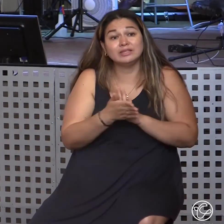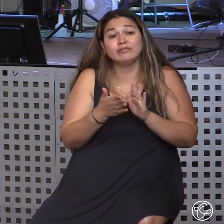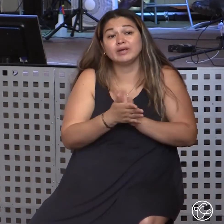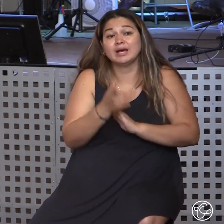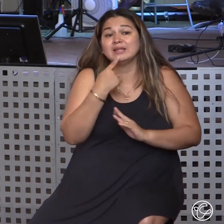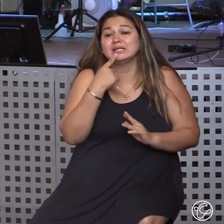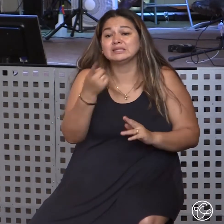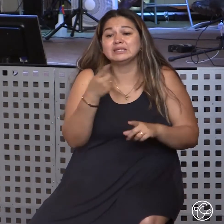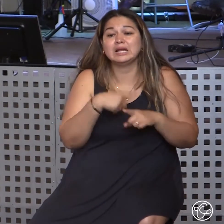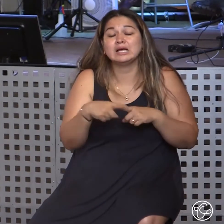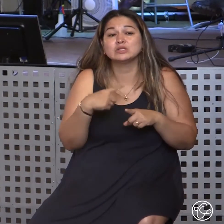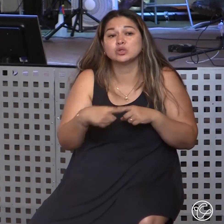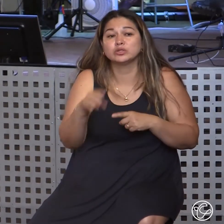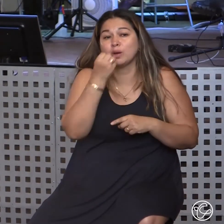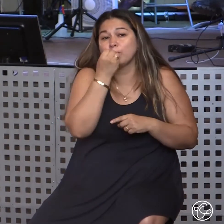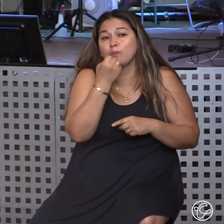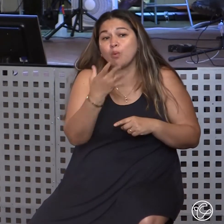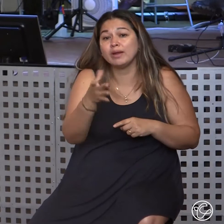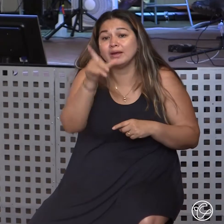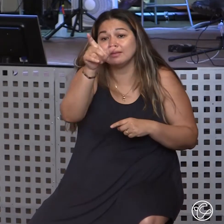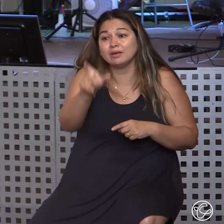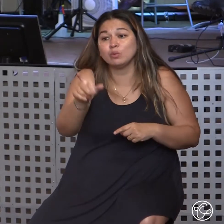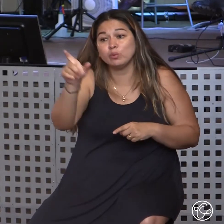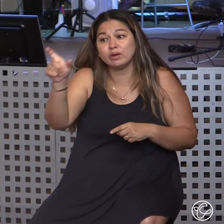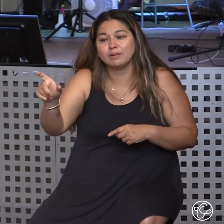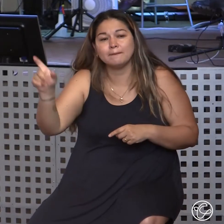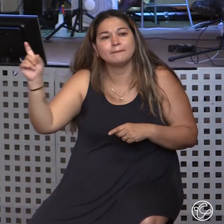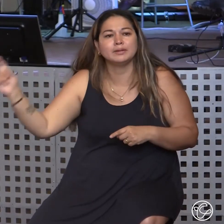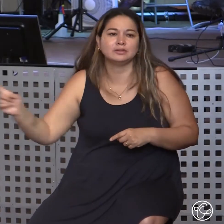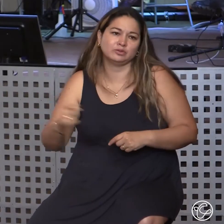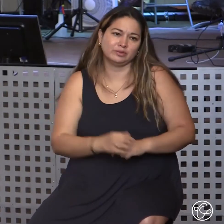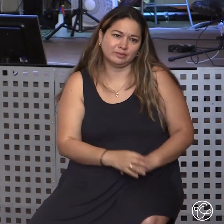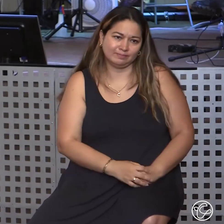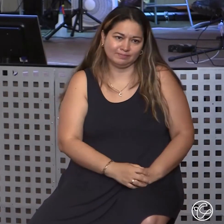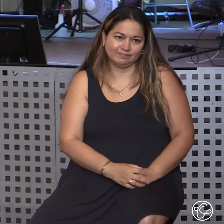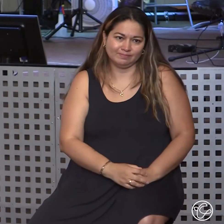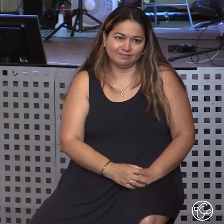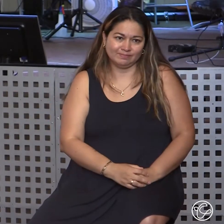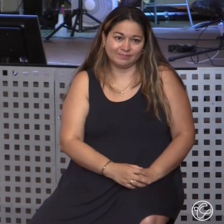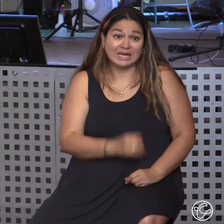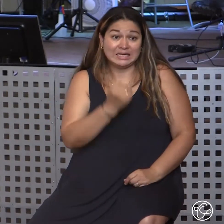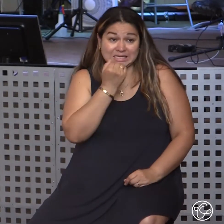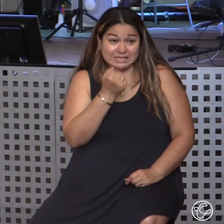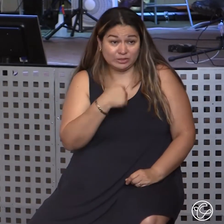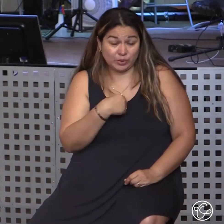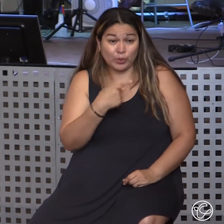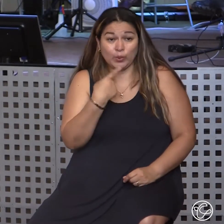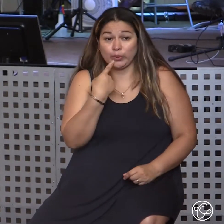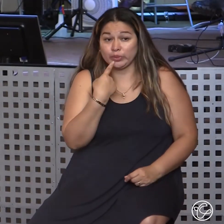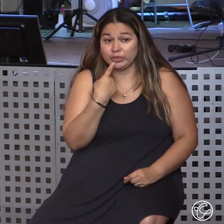lo bueno de alguien, participo de lo bueno de ese alguien.